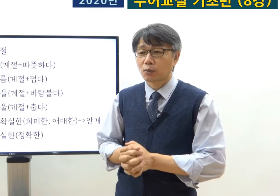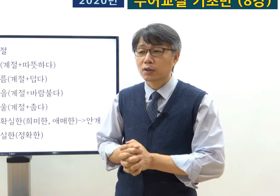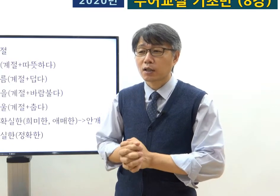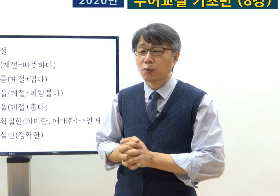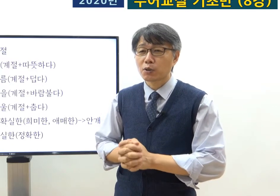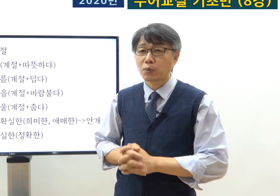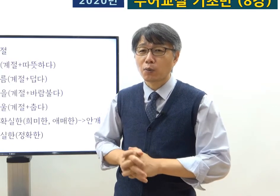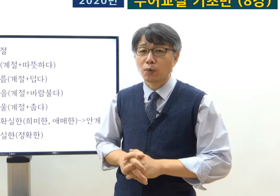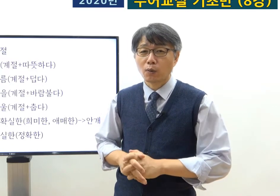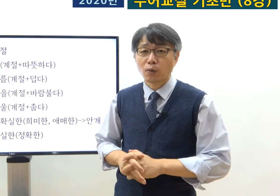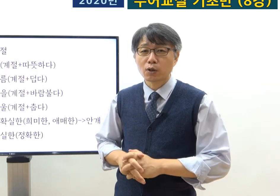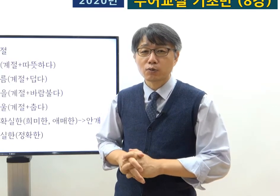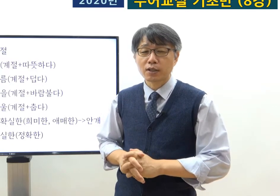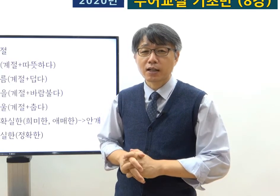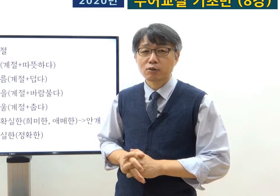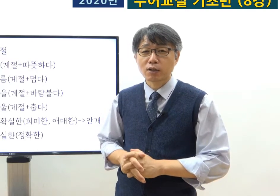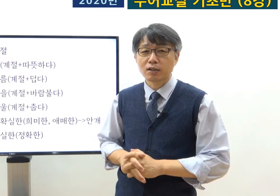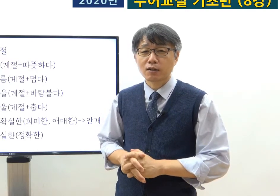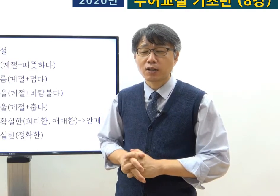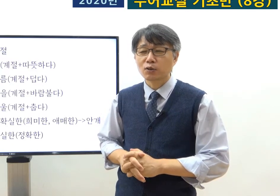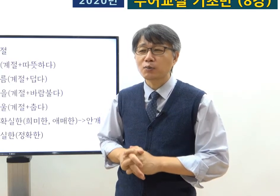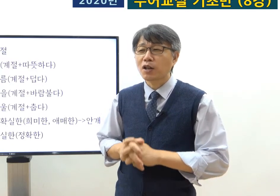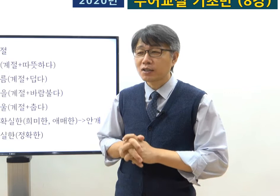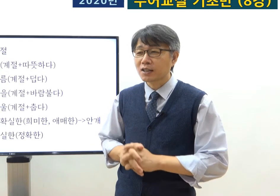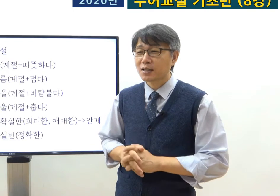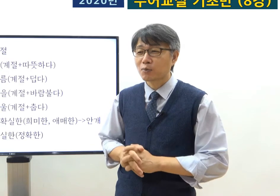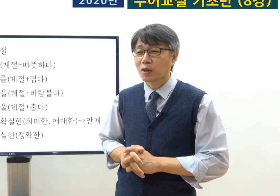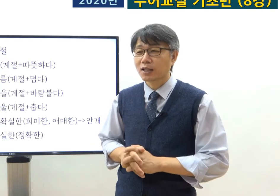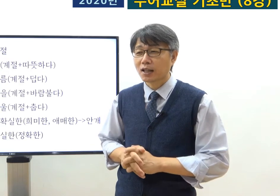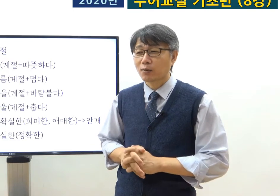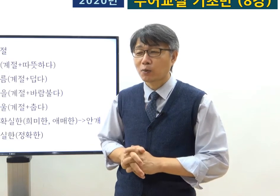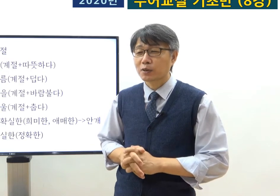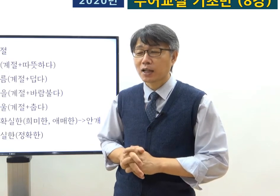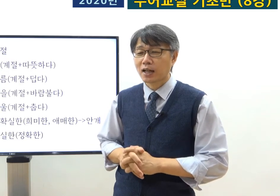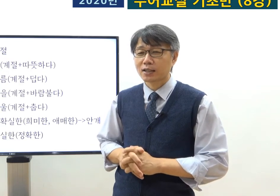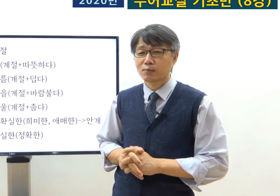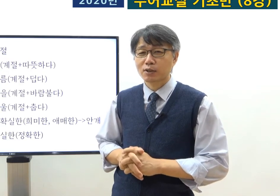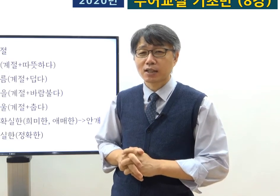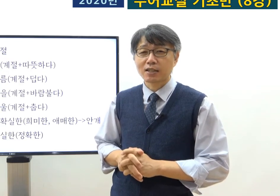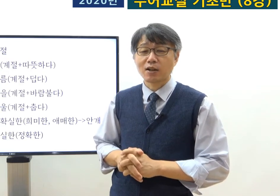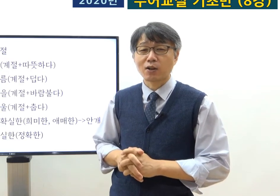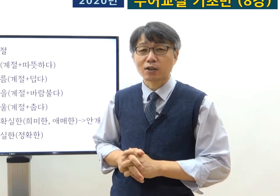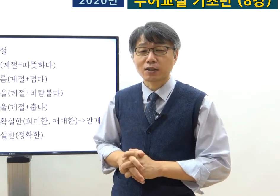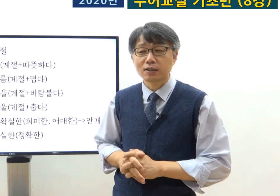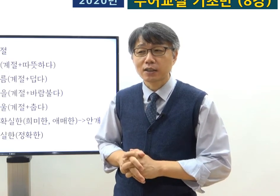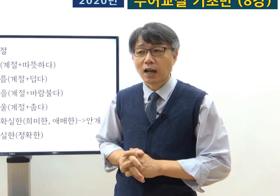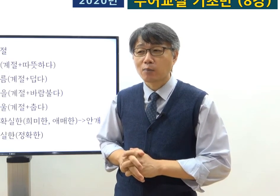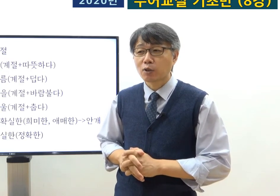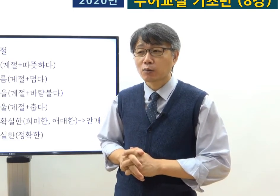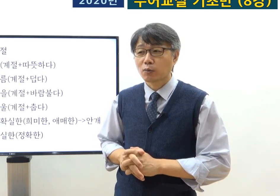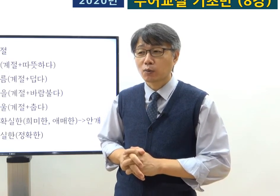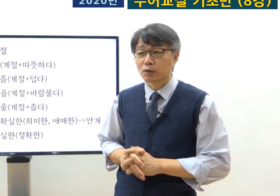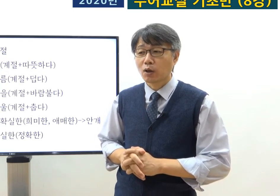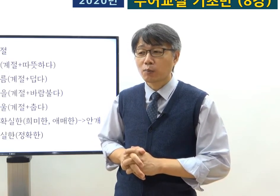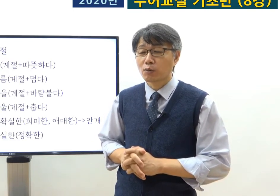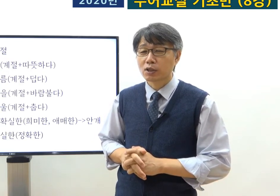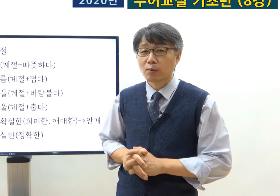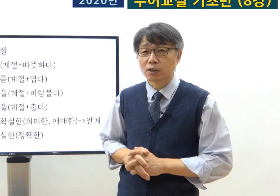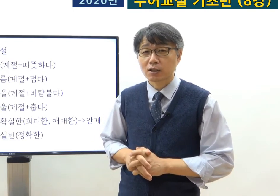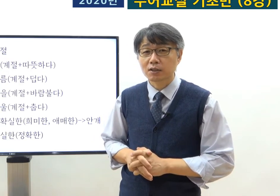동영상을 보시고 올려주신 댓글 중에서 좀 천천히 했으면 좋겠다라고 생각하시는 분들이 계셔요. 그래서 아무래도 처음 배우시다 보니까